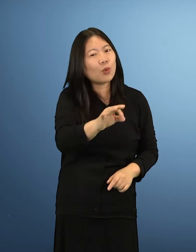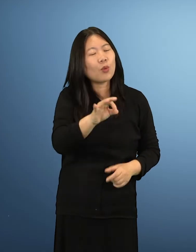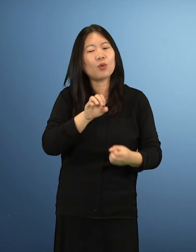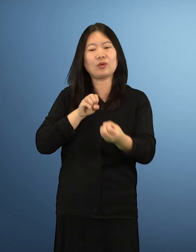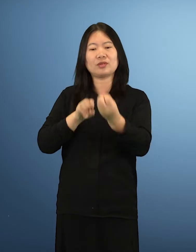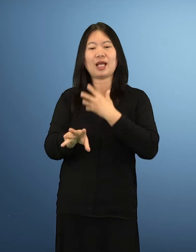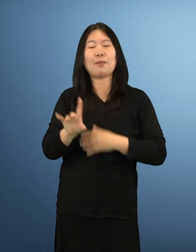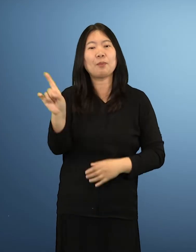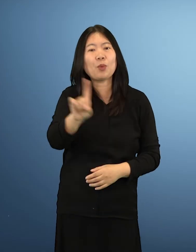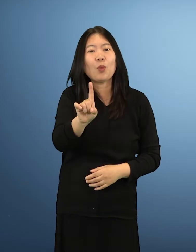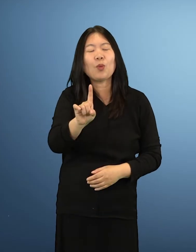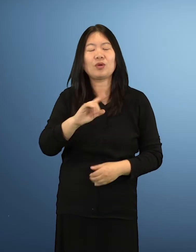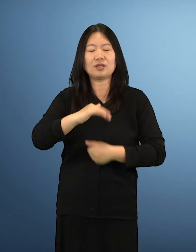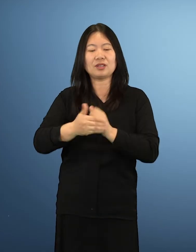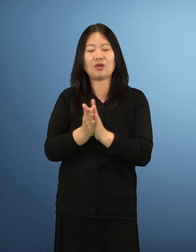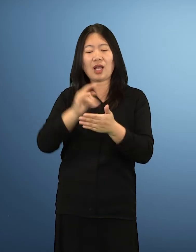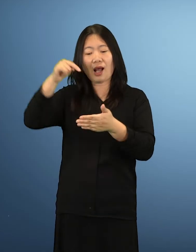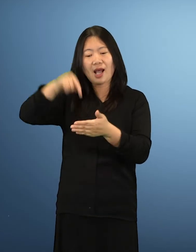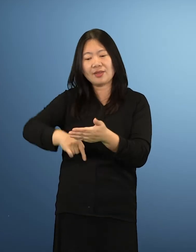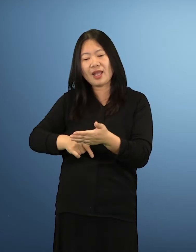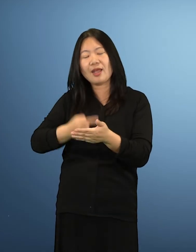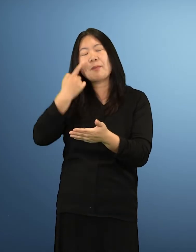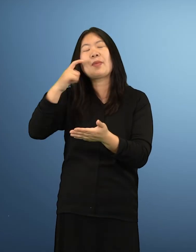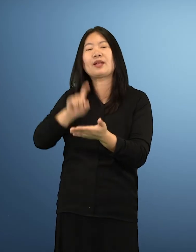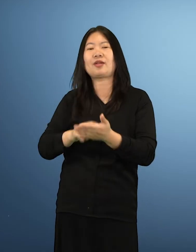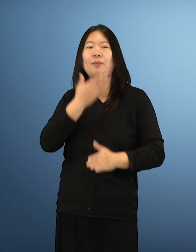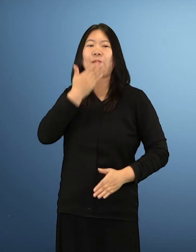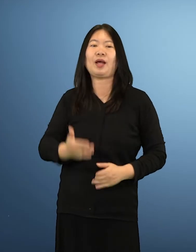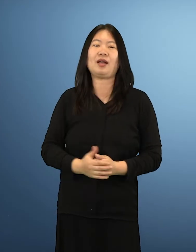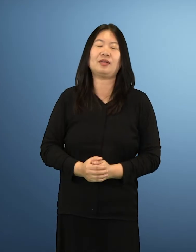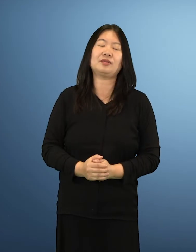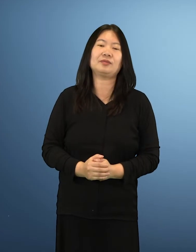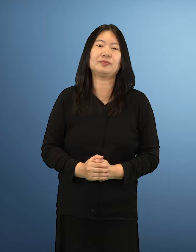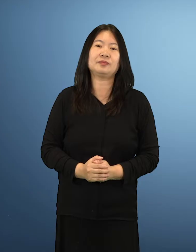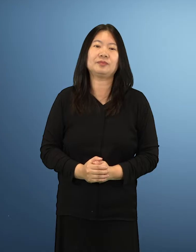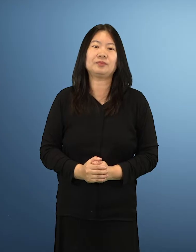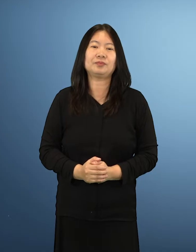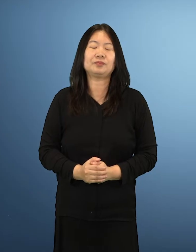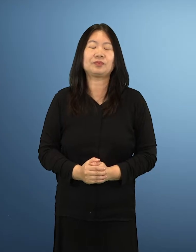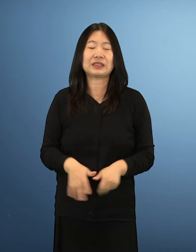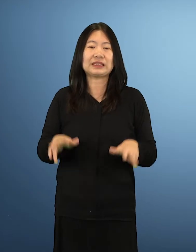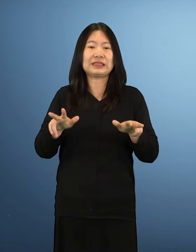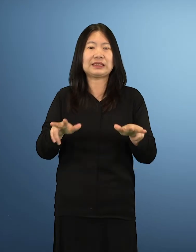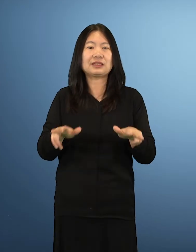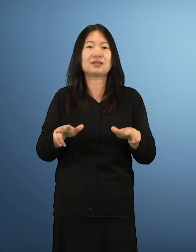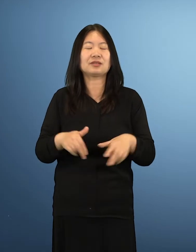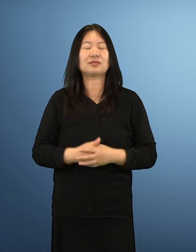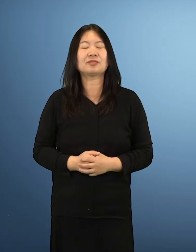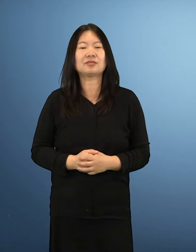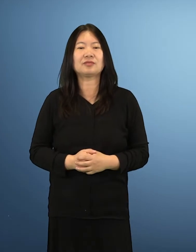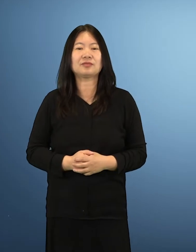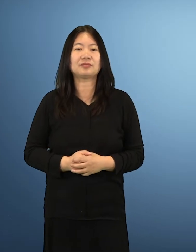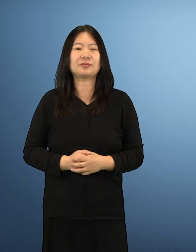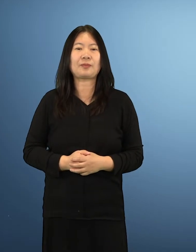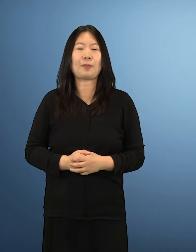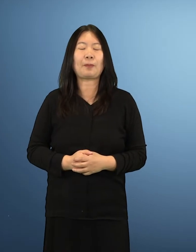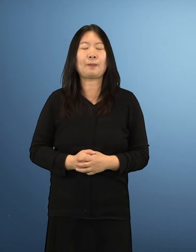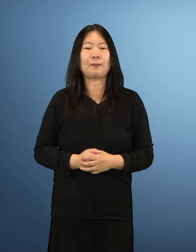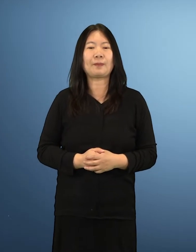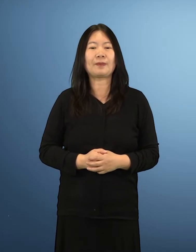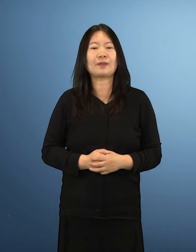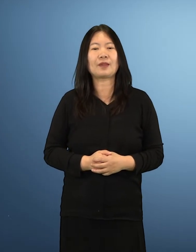답은 성경에서 찾을 수밖에 없어요. 지금 이 시대는